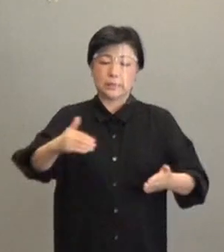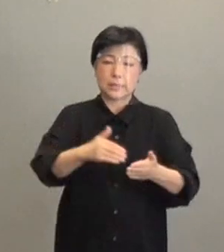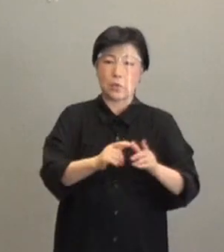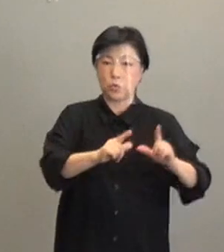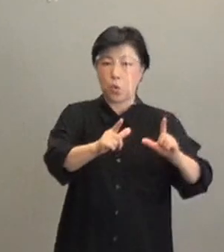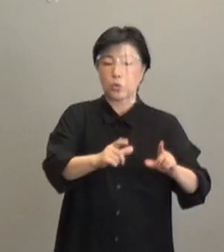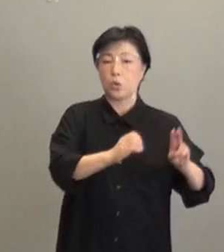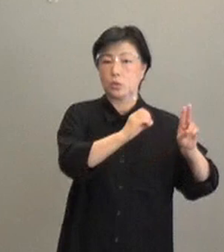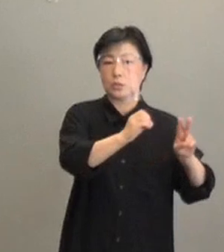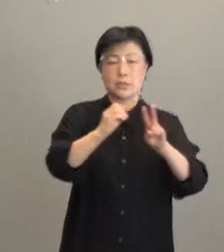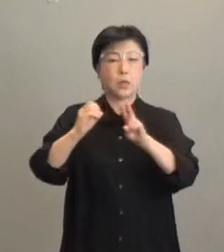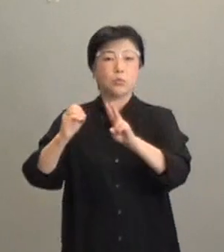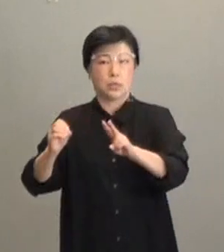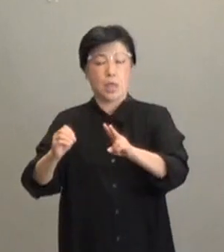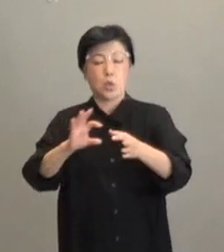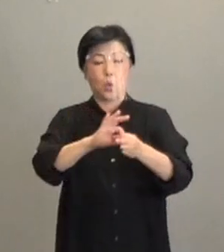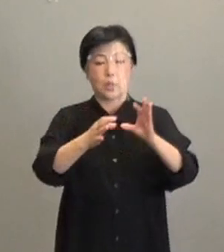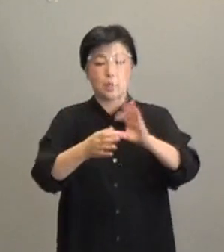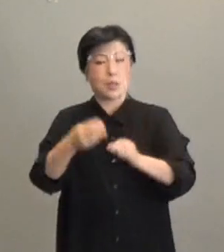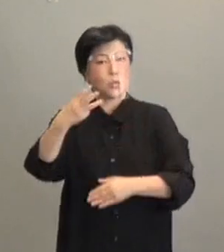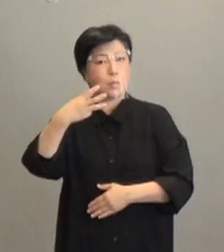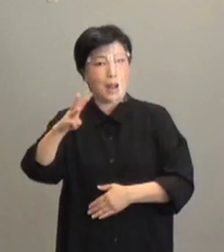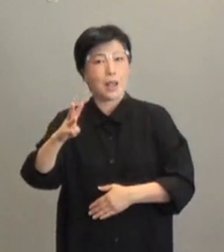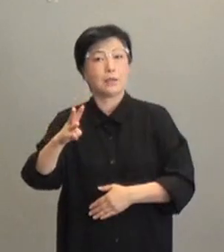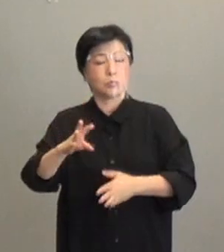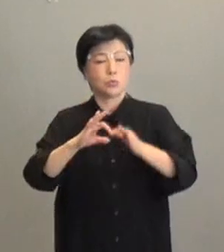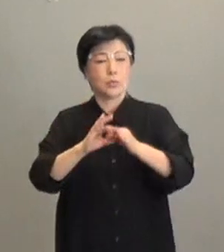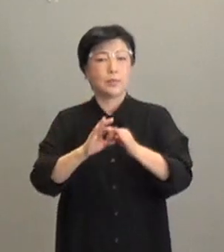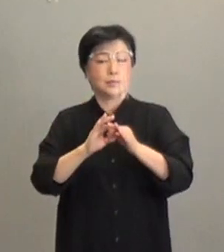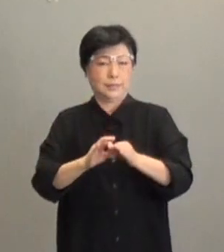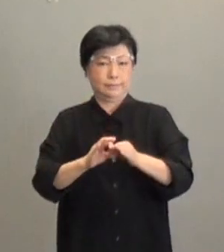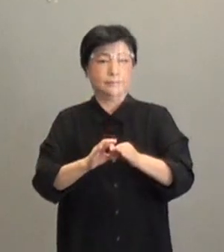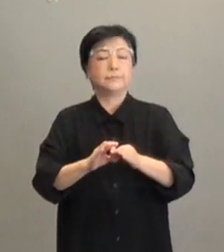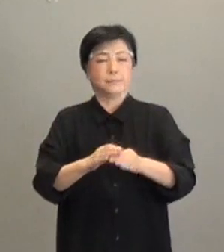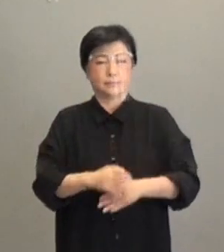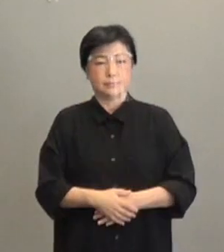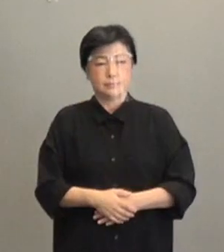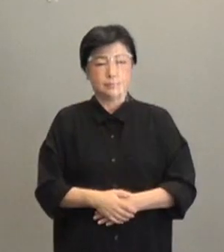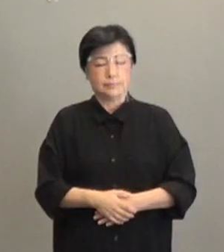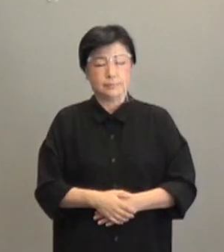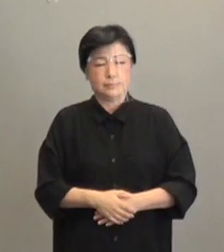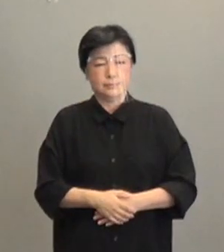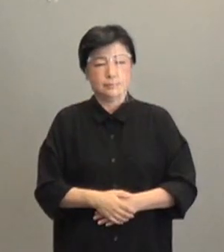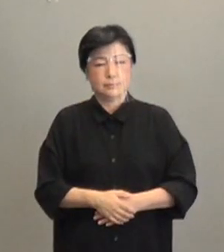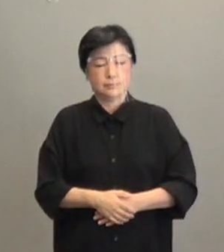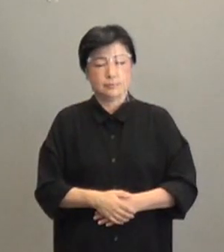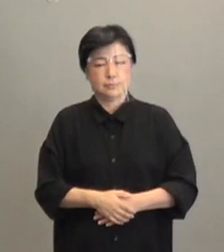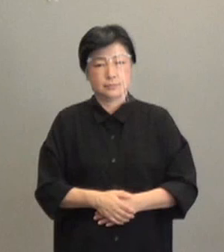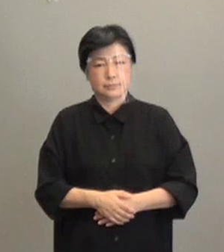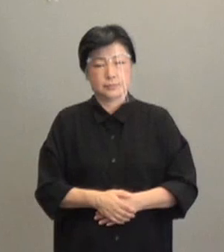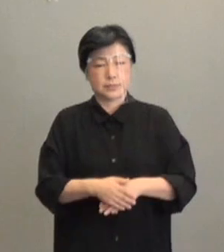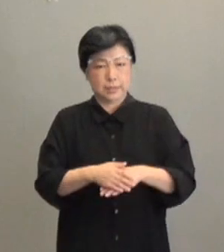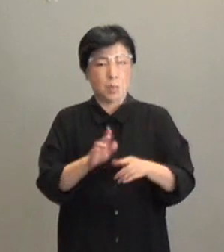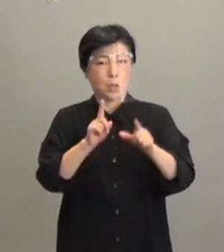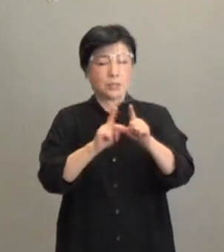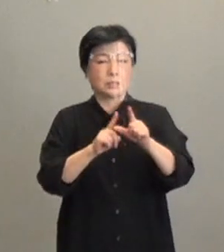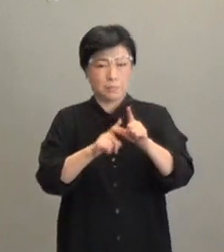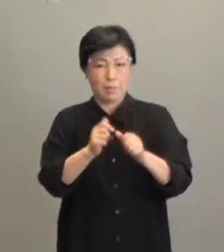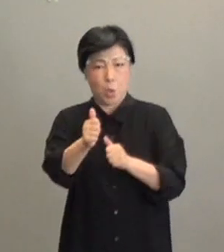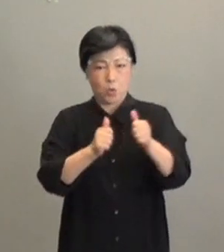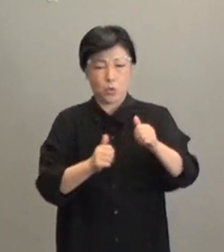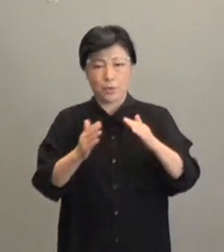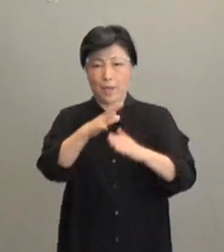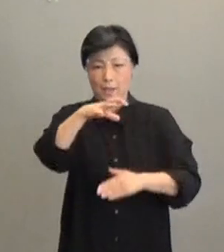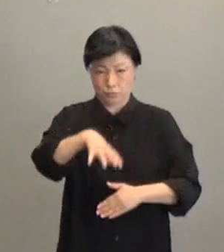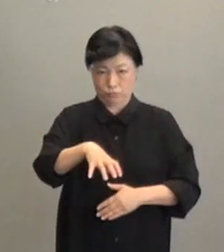東京2020オリンピック・パラリンピック競技大会に関連するイベントについてお話をいたします。本県も競技会場とな